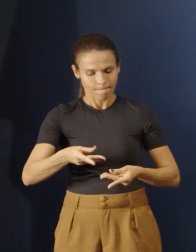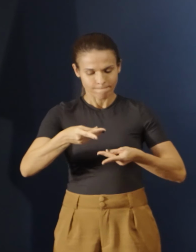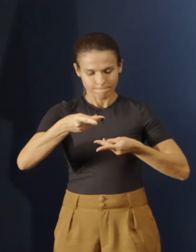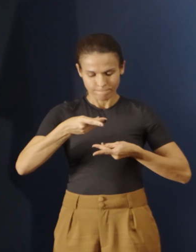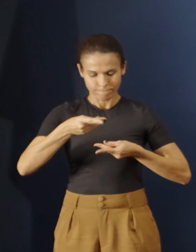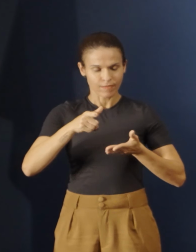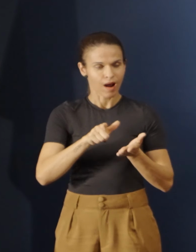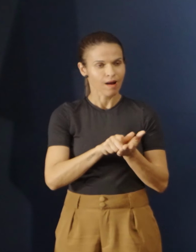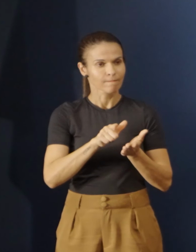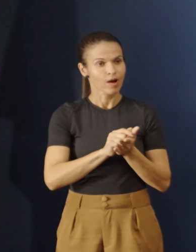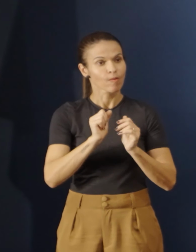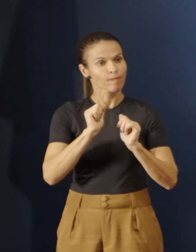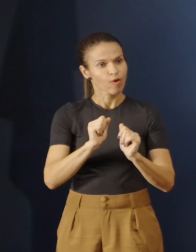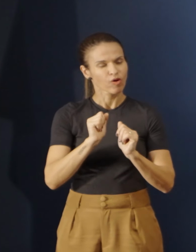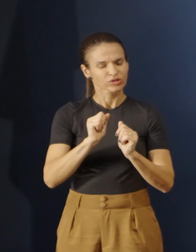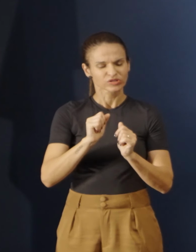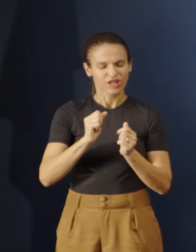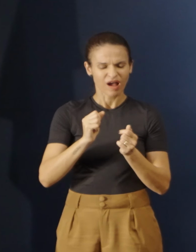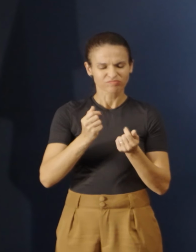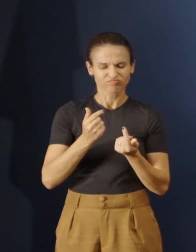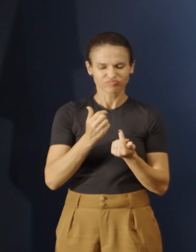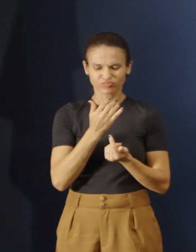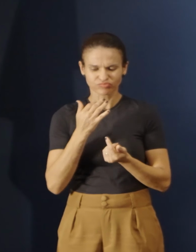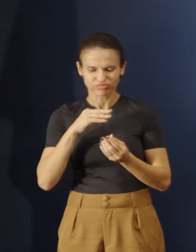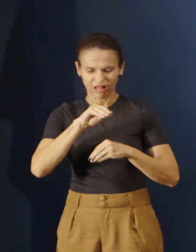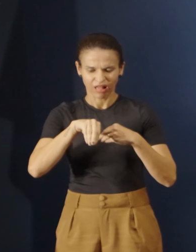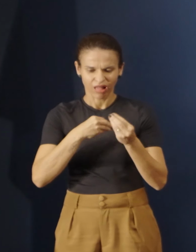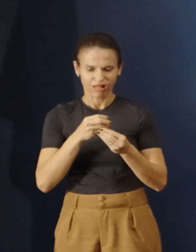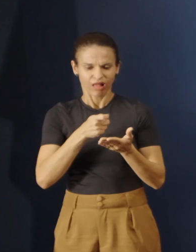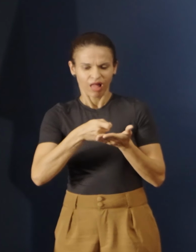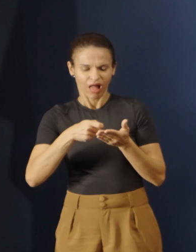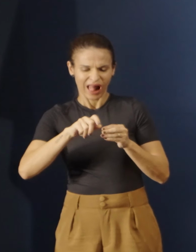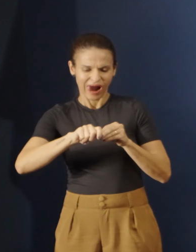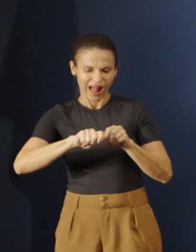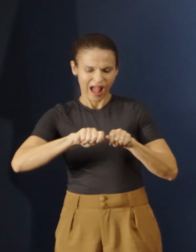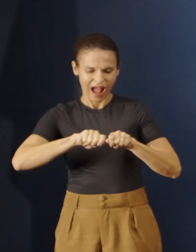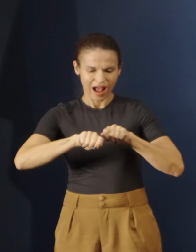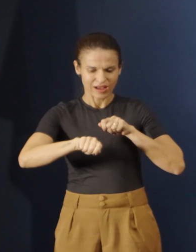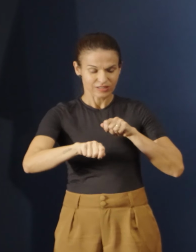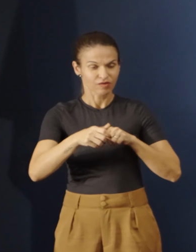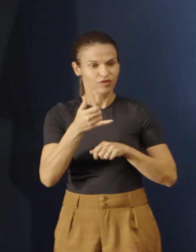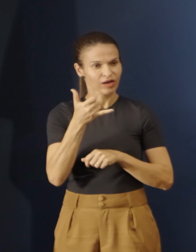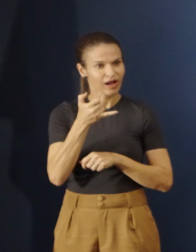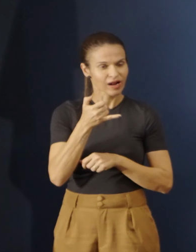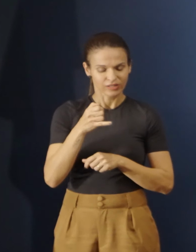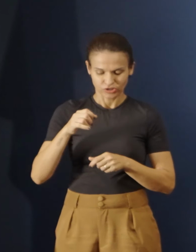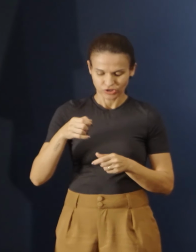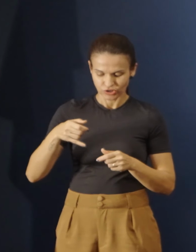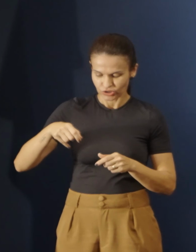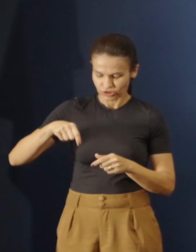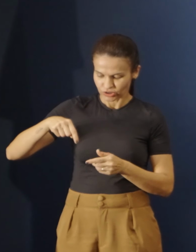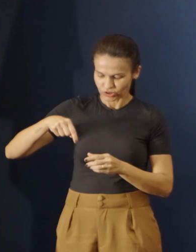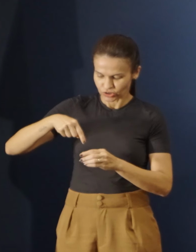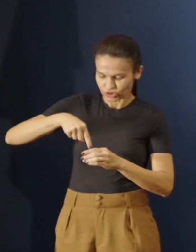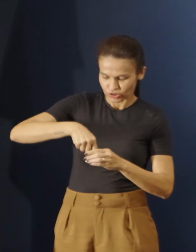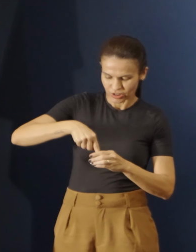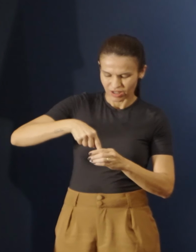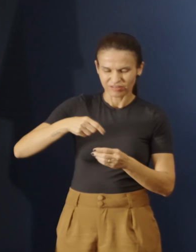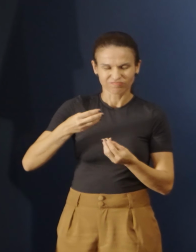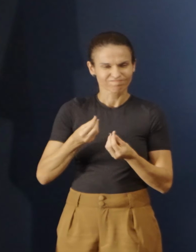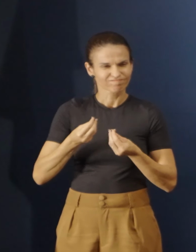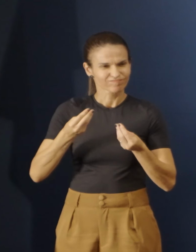desse, ele pode estar manchado, ele pode estar rasgado, ele pode estar rabiscado. Se foi com caneta tinteiro, a caneta tinteiro, ela